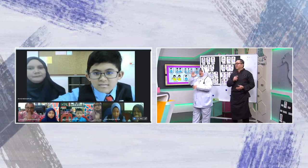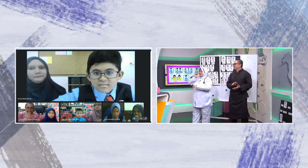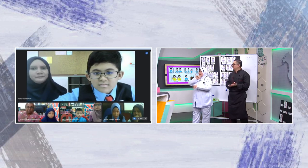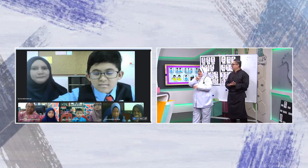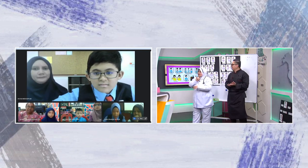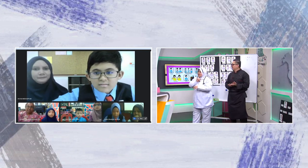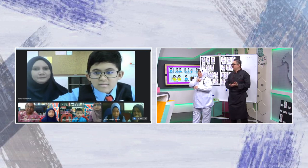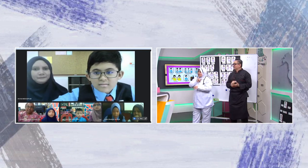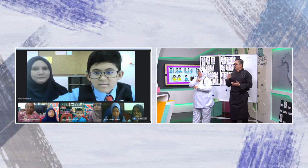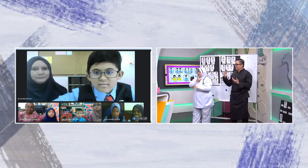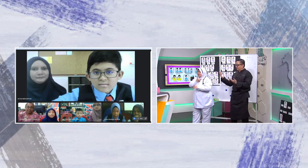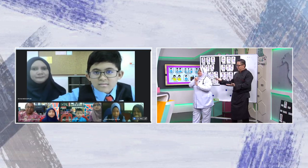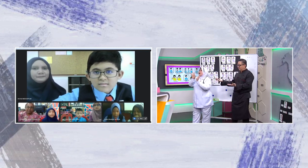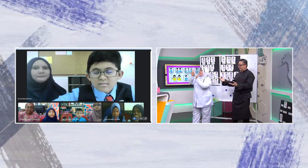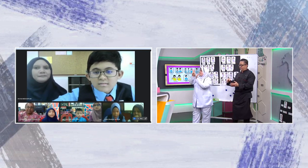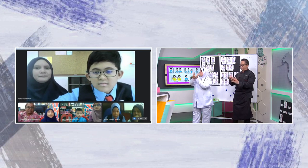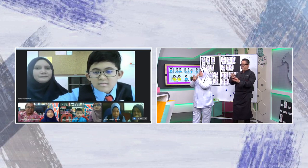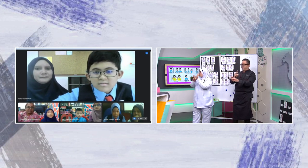Okey. Saya